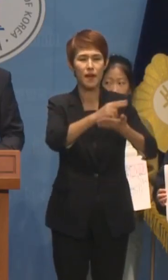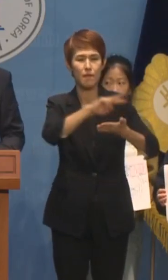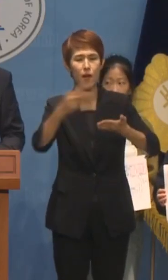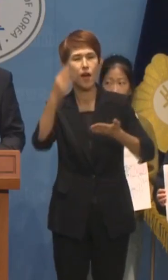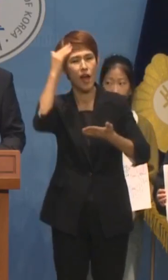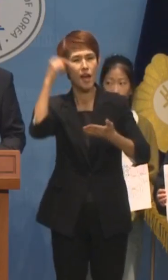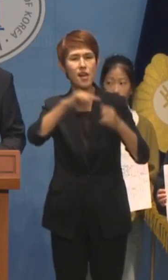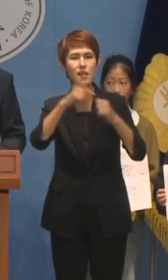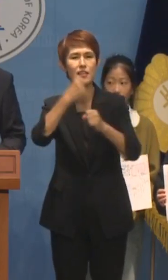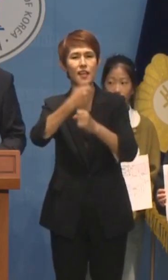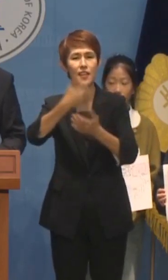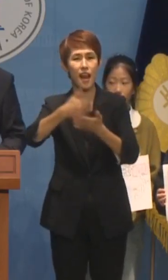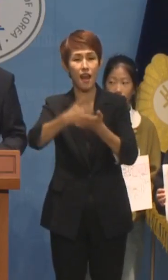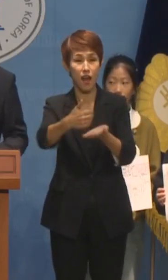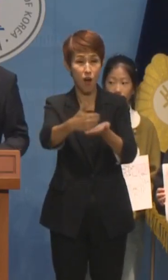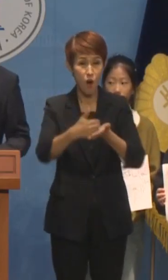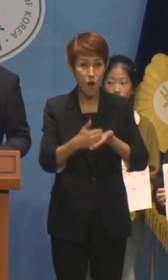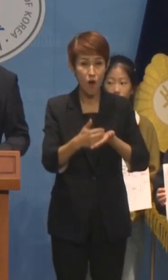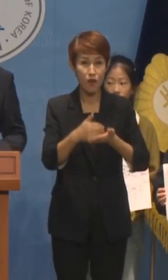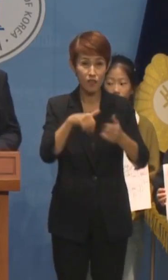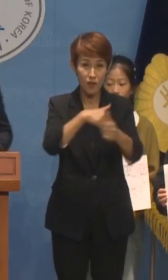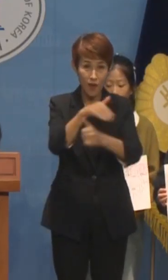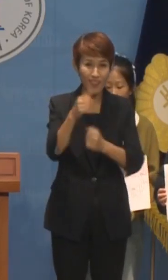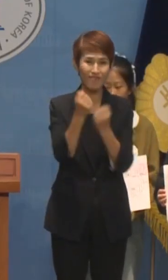과정에 대해서 한번 들어보겠습니다.